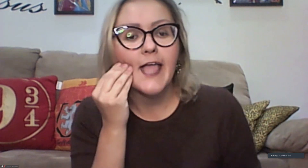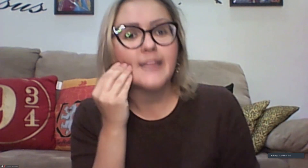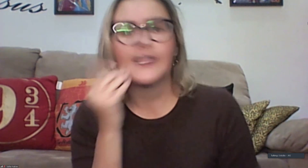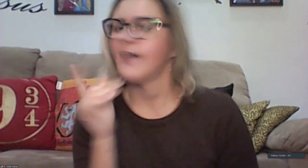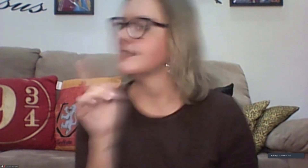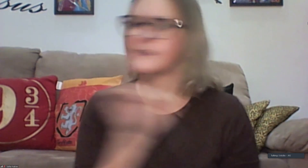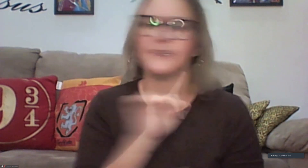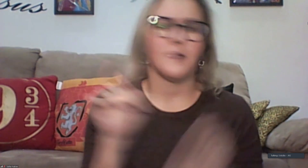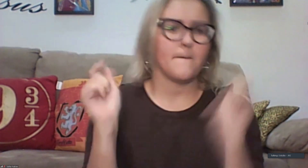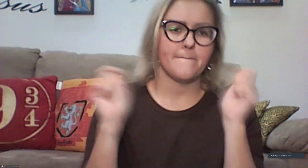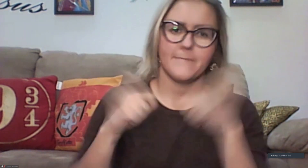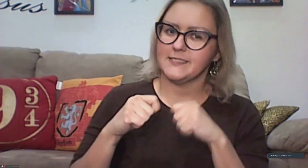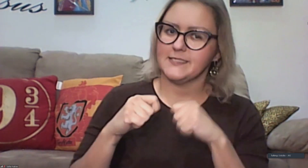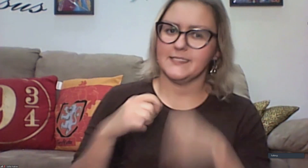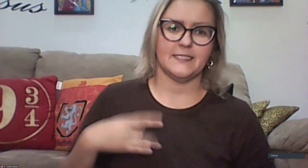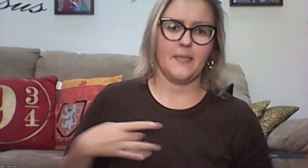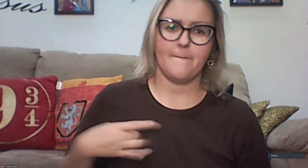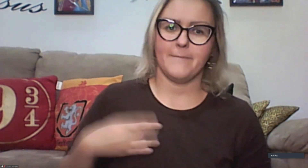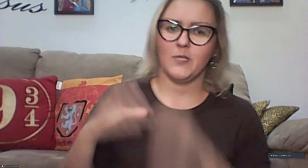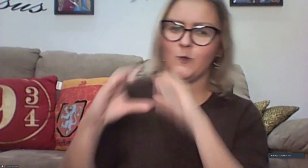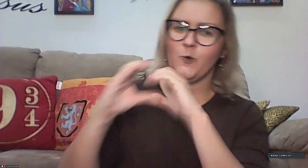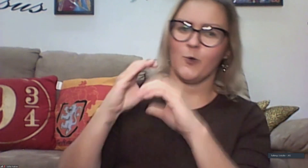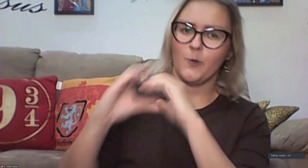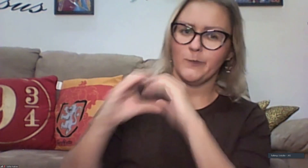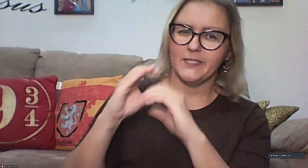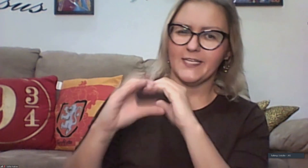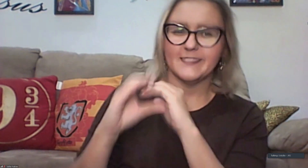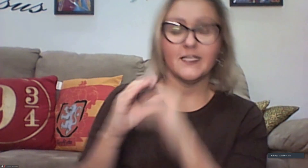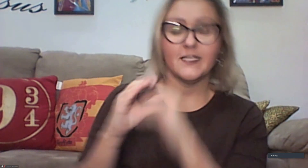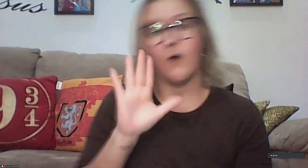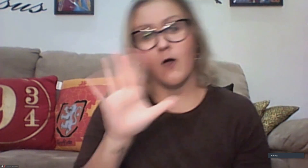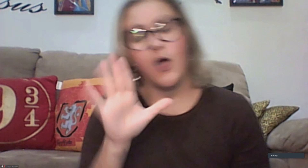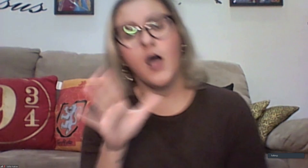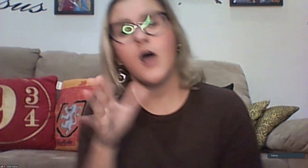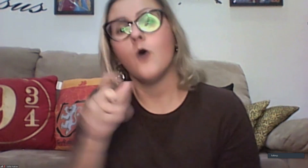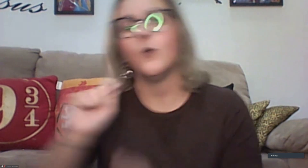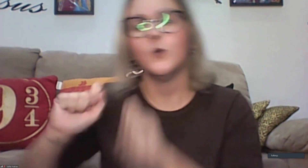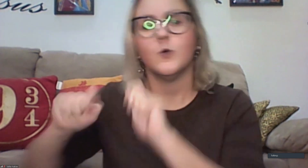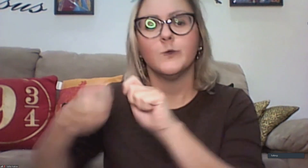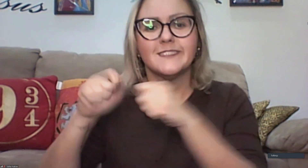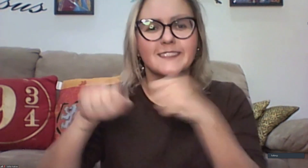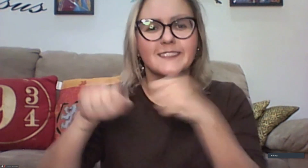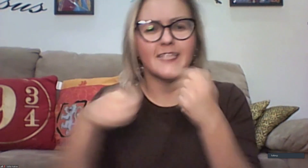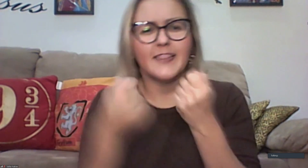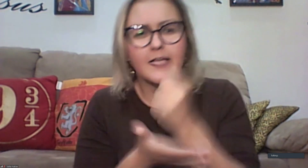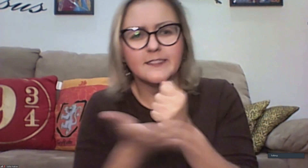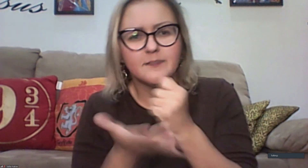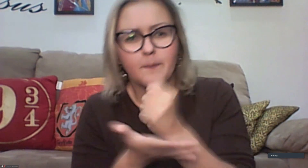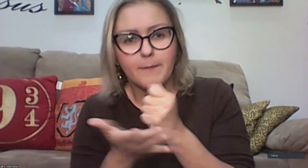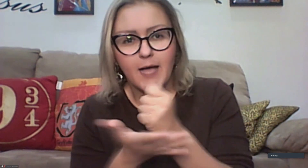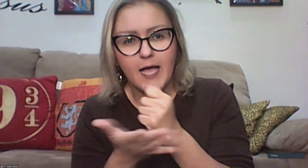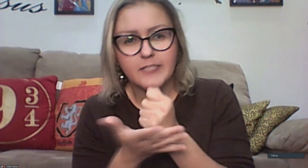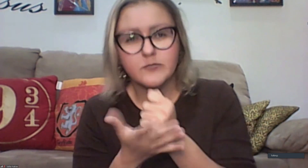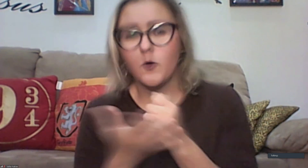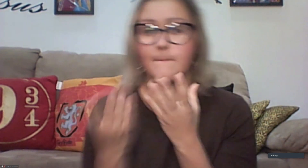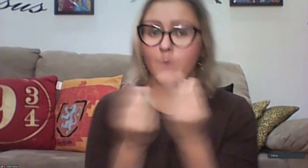aí entender que você não deve ter medo dele. Né? Você pode aprender Libras, o básico da Libras, coisas